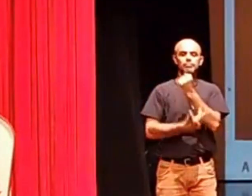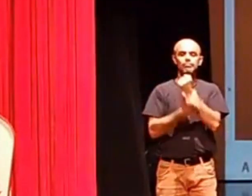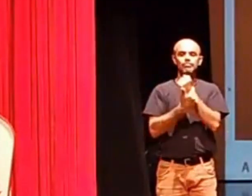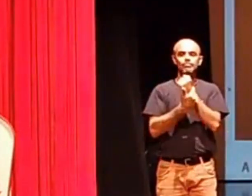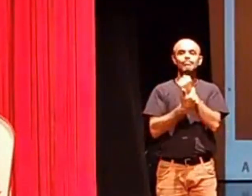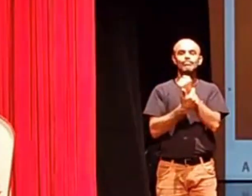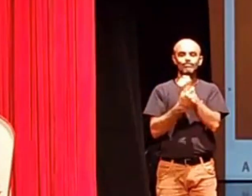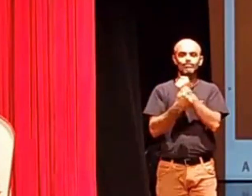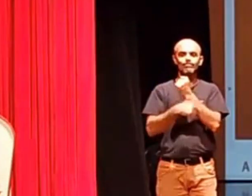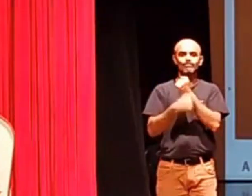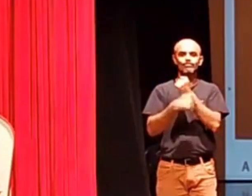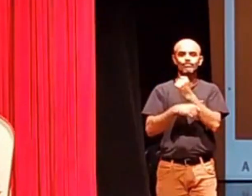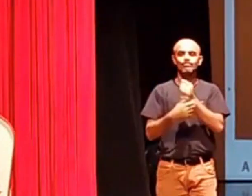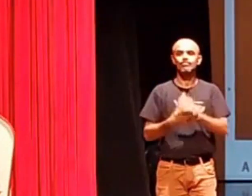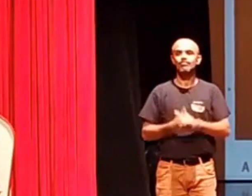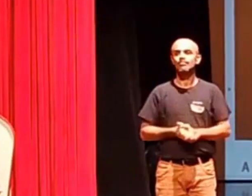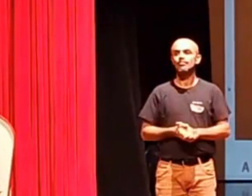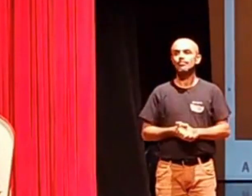cirúrgica.